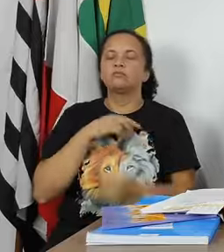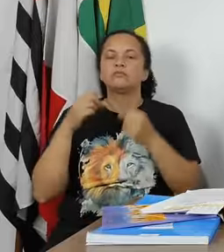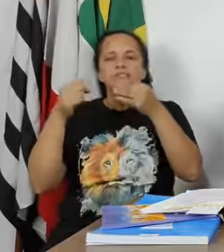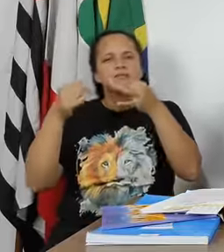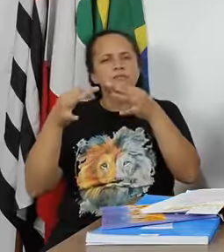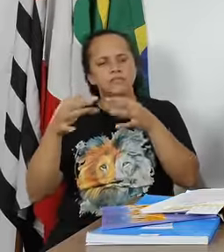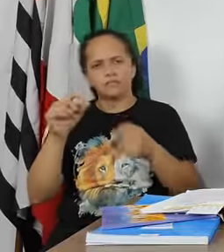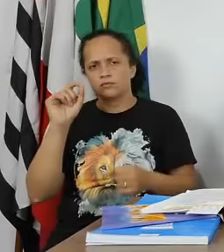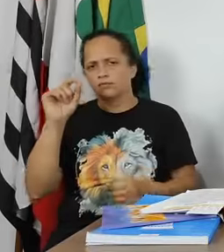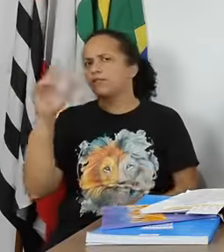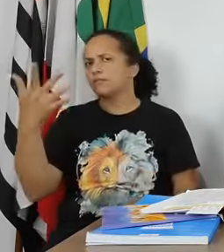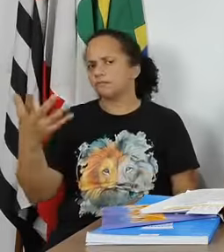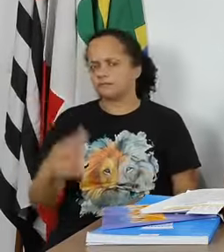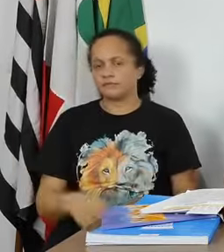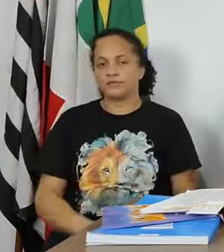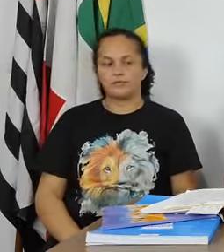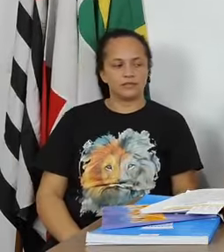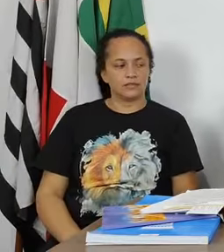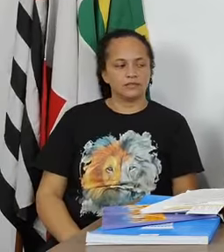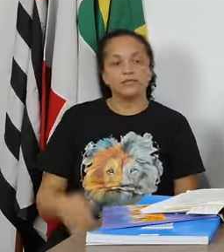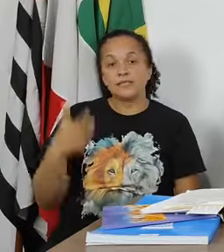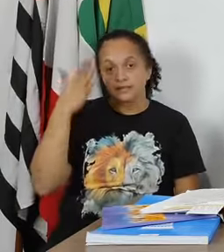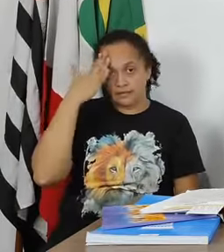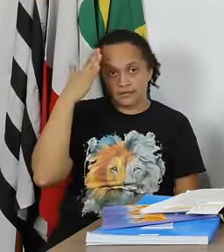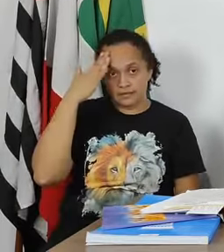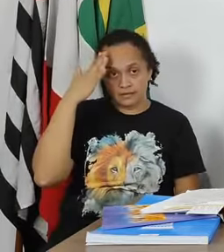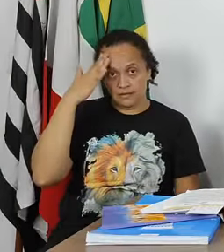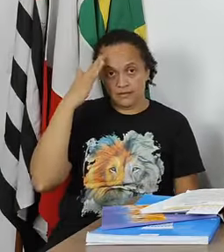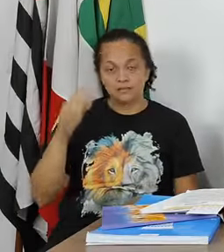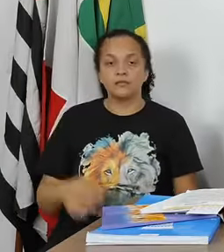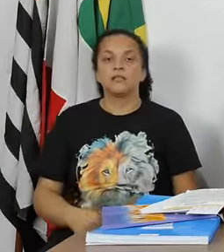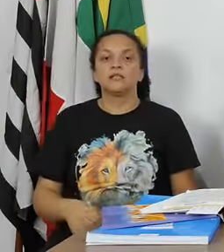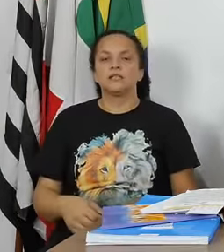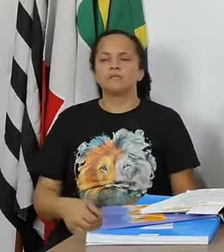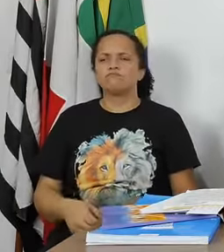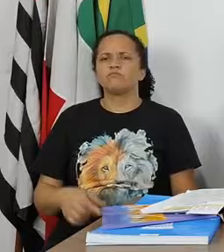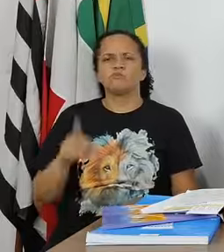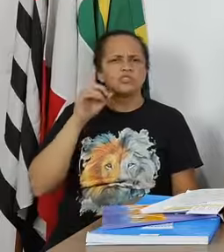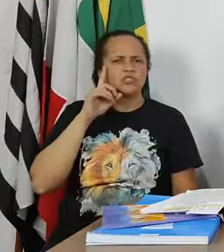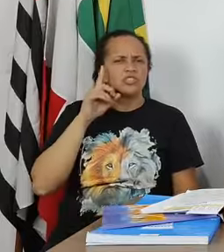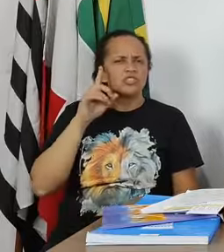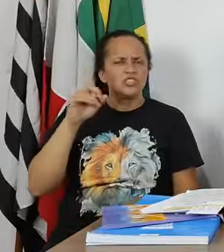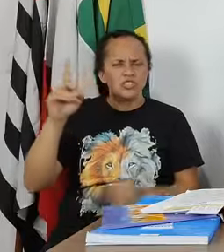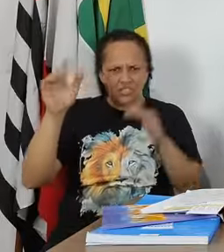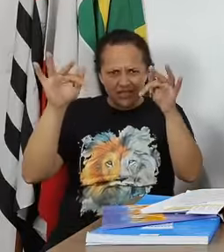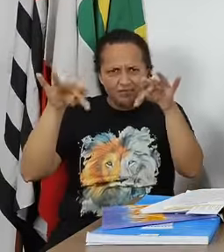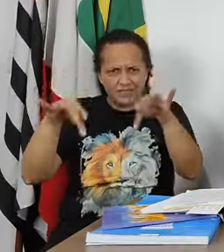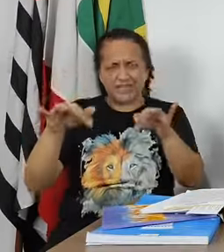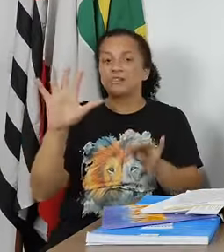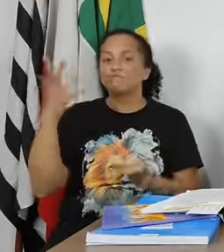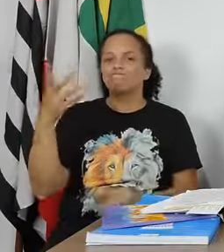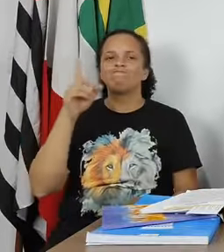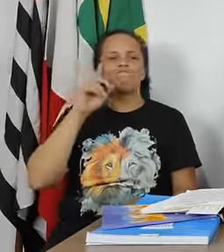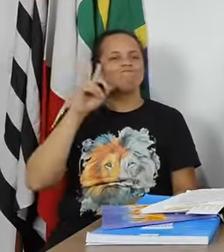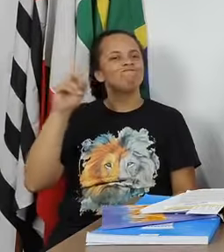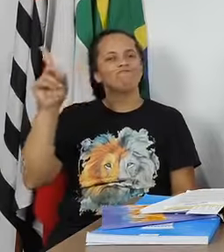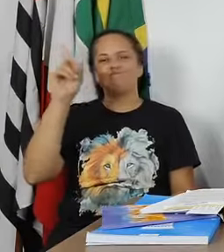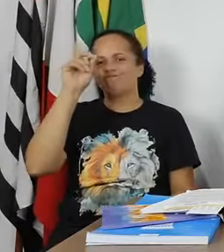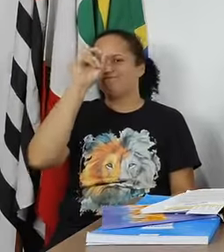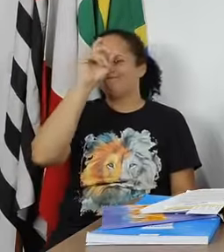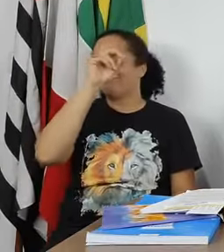momentos. Sabe, porém, isto: nos últimos dias sobrevirão tempos difíceis. Como eu falei,